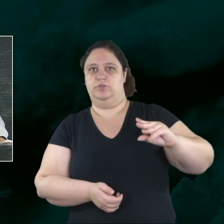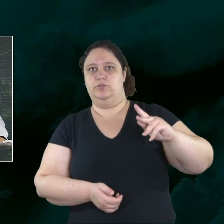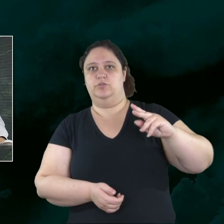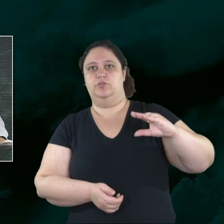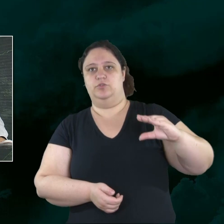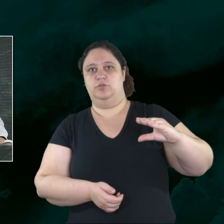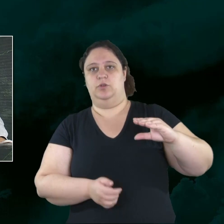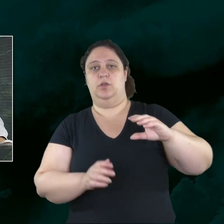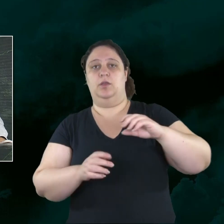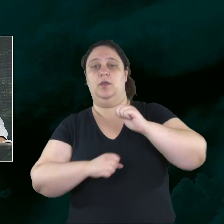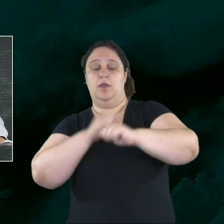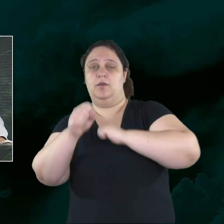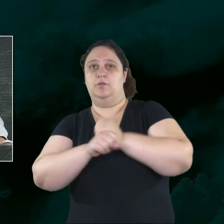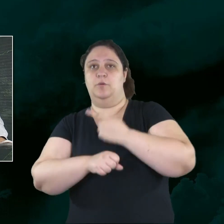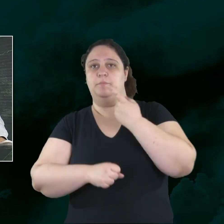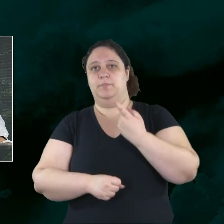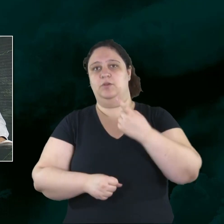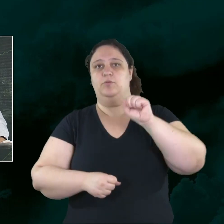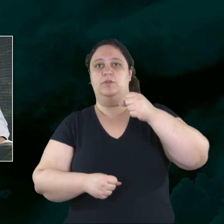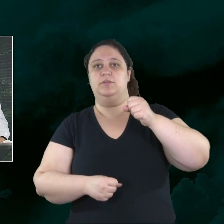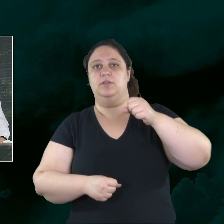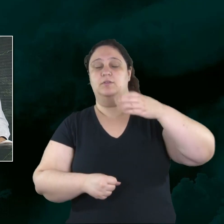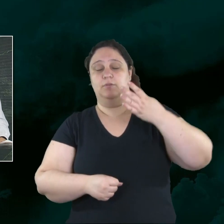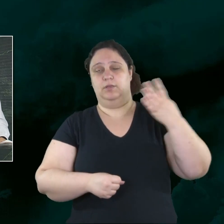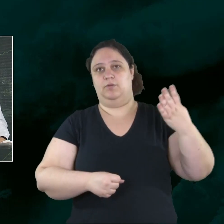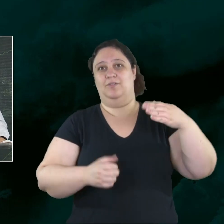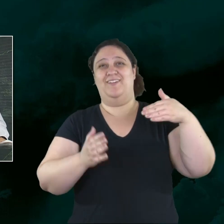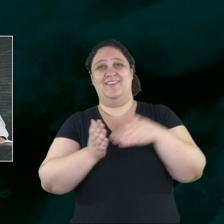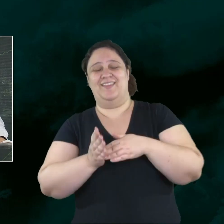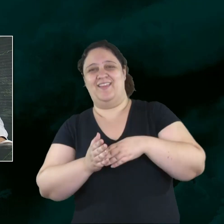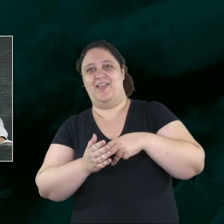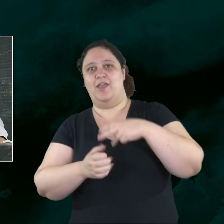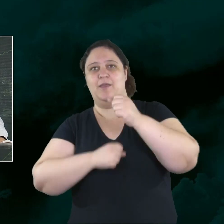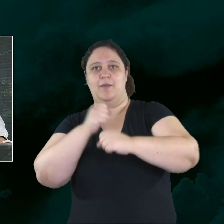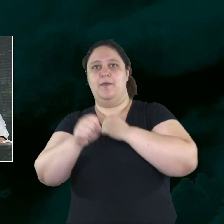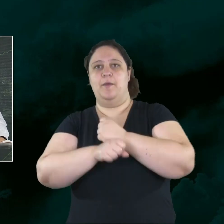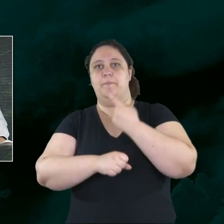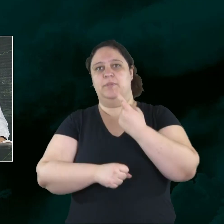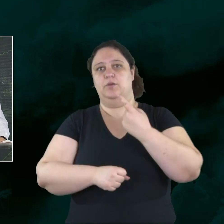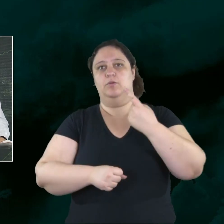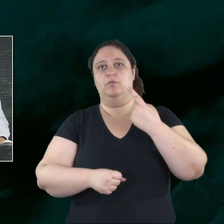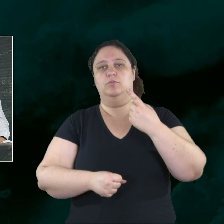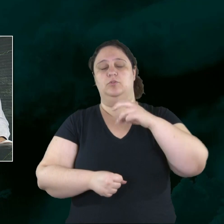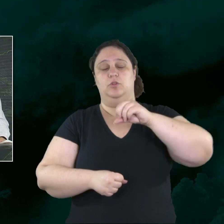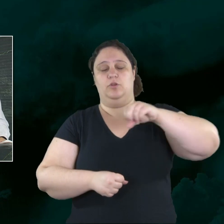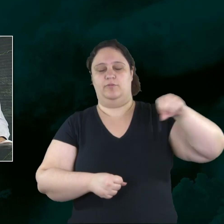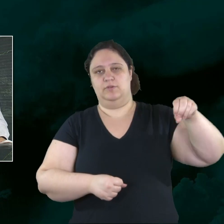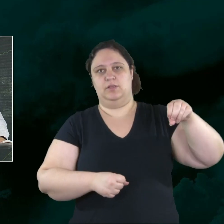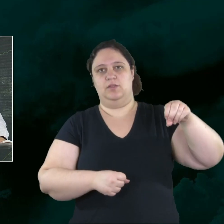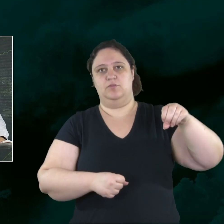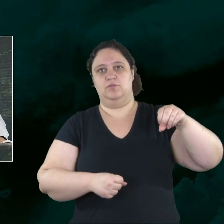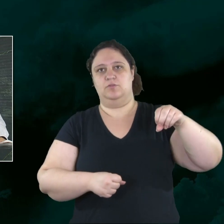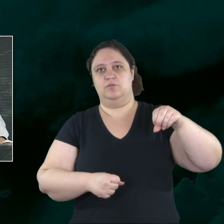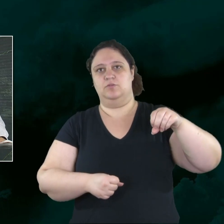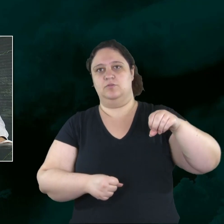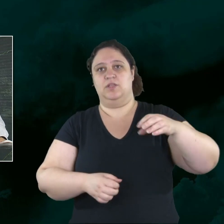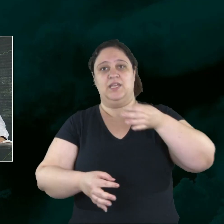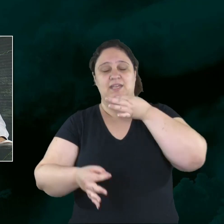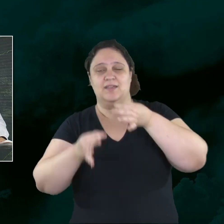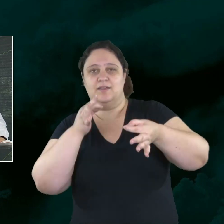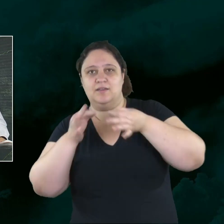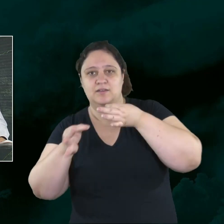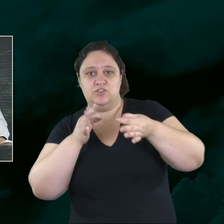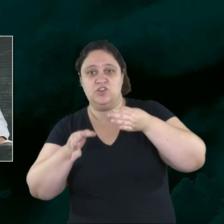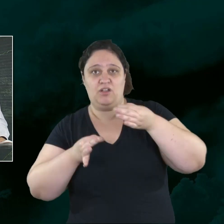de 1844 até 1900, ele foi um crítico, né, da doutrina de Platão e do